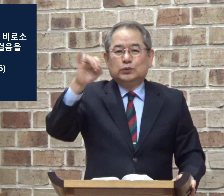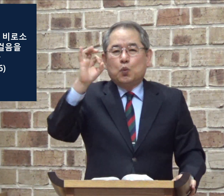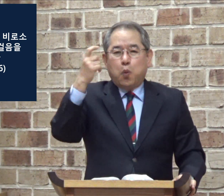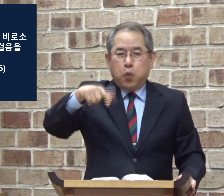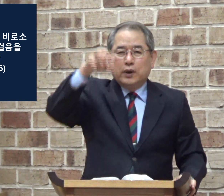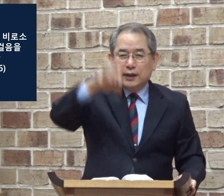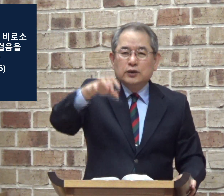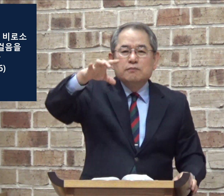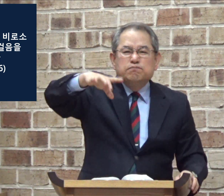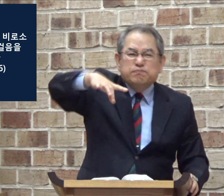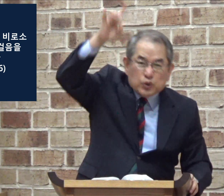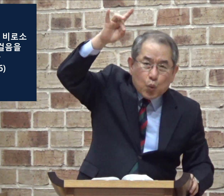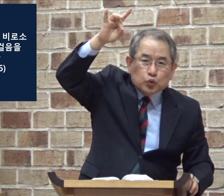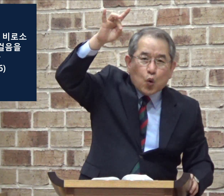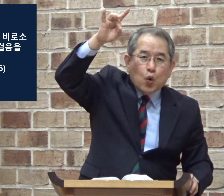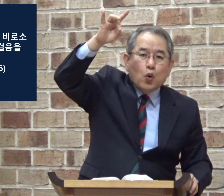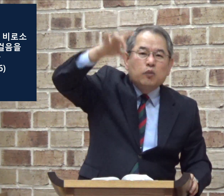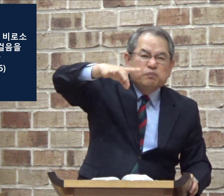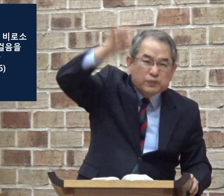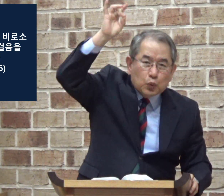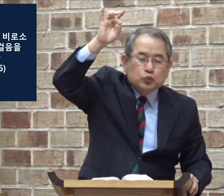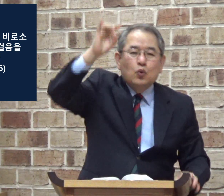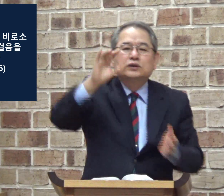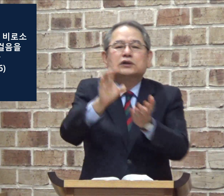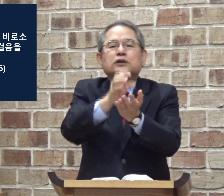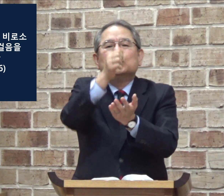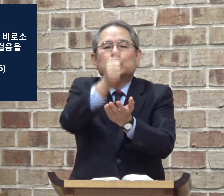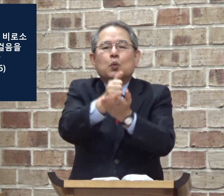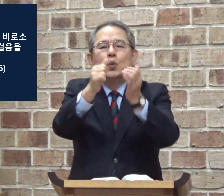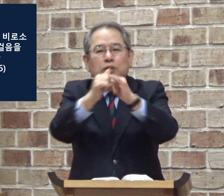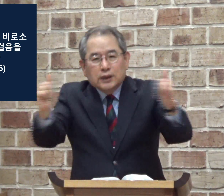제자들이 안디옥에서 비로소 그리스도인이라 일컬음을 받게 되었더라.